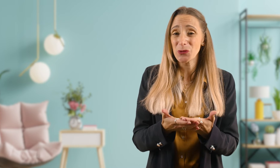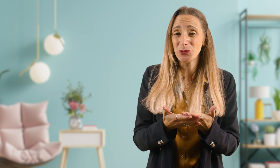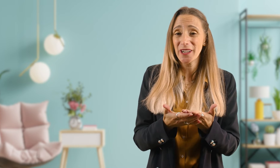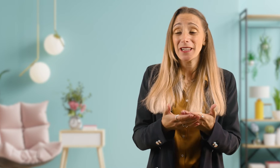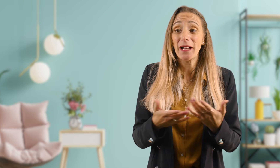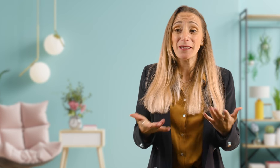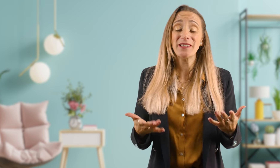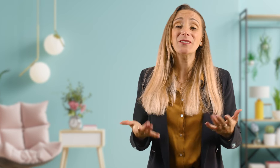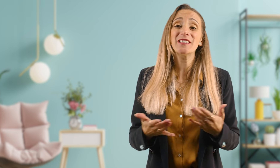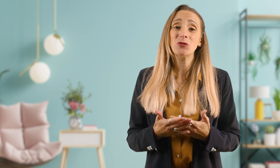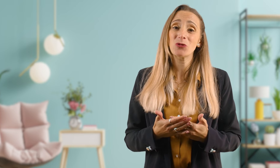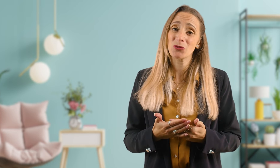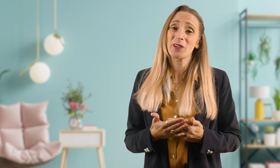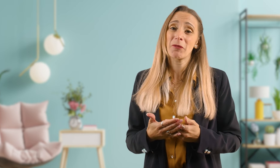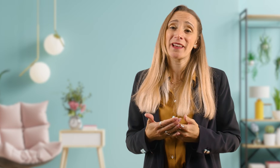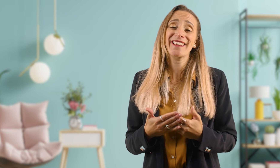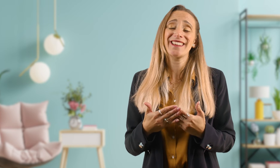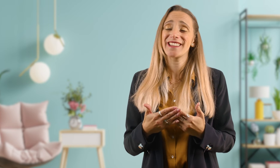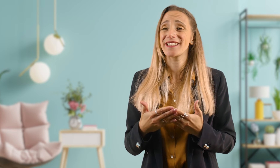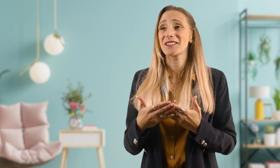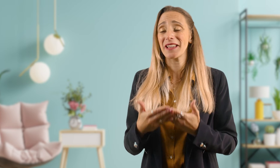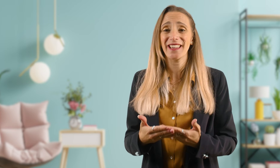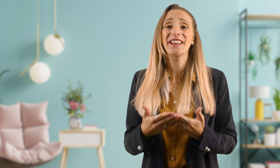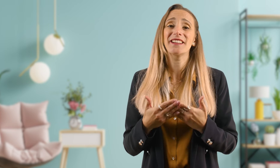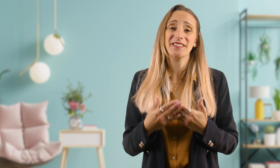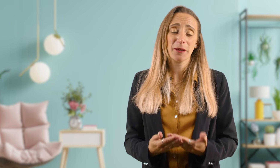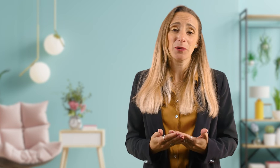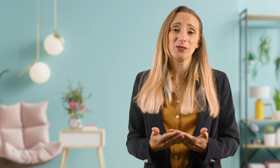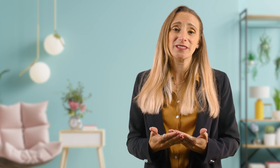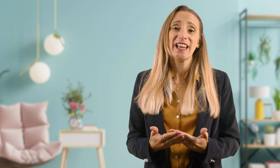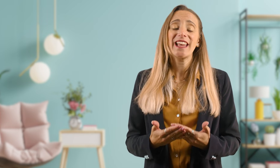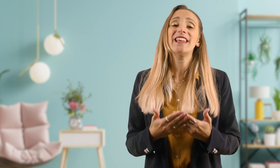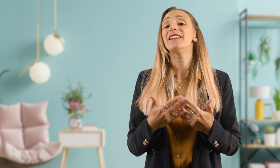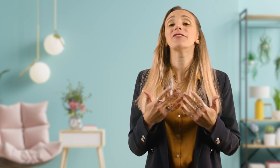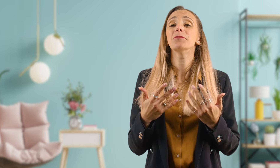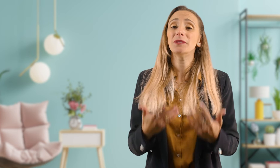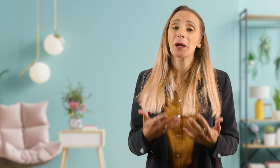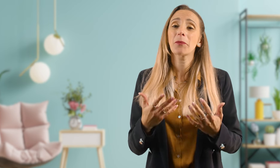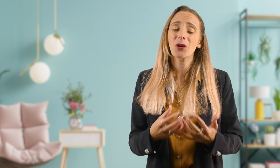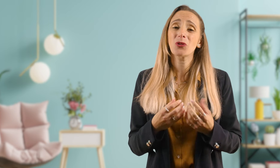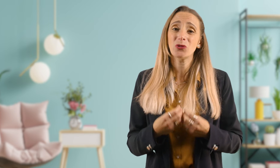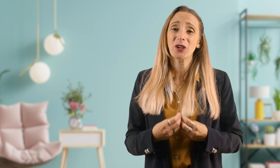beaucoup parce que c'est une notion de grammaire qui est très importante et qu'il faut bien prendre le temps de